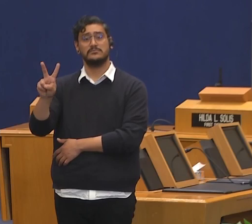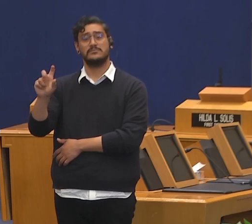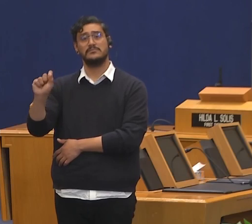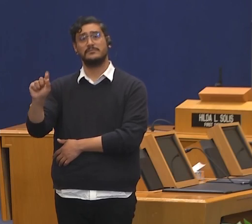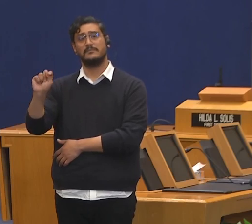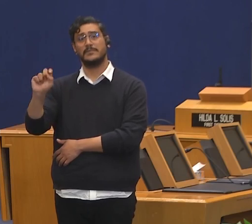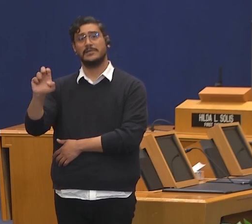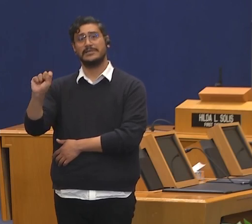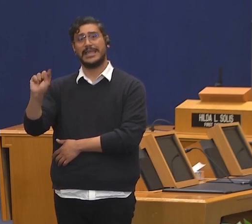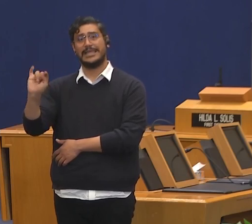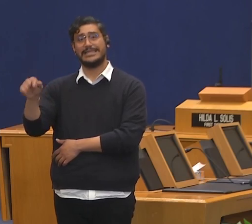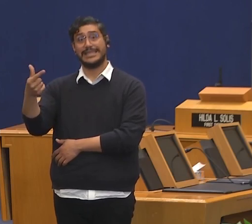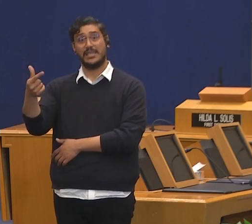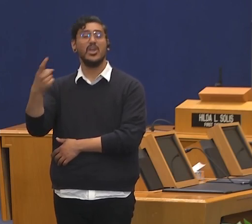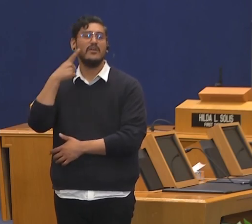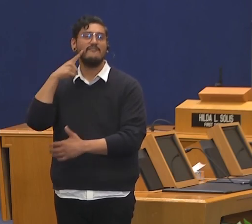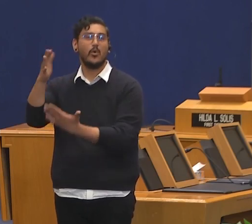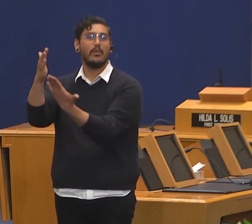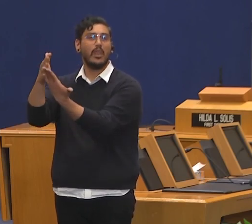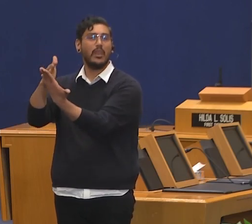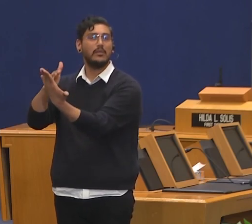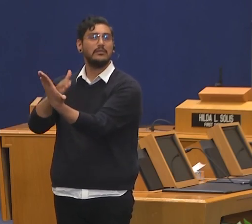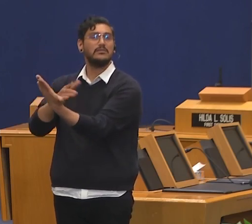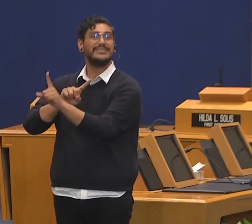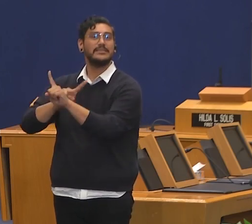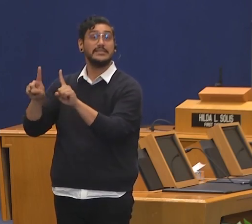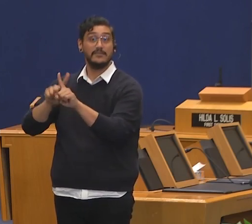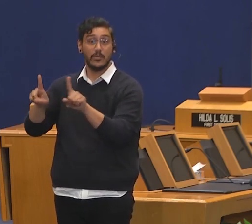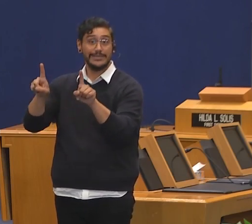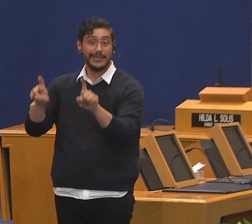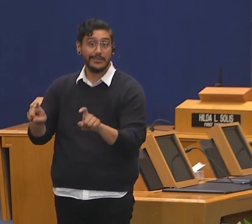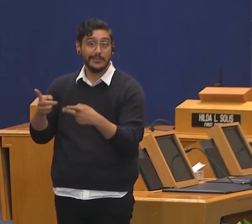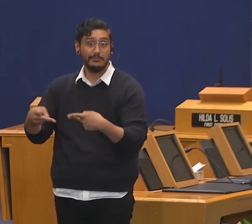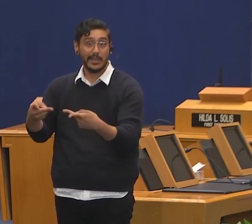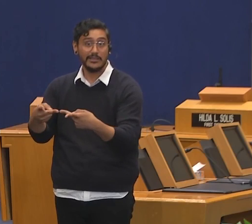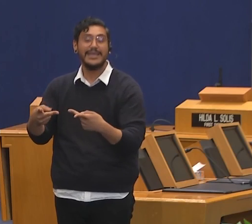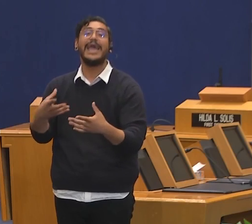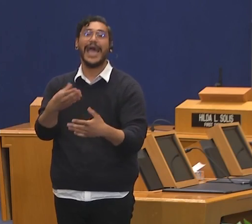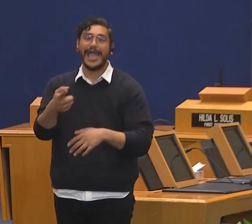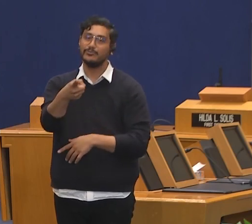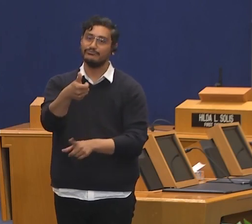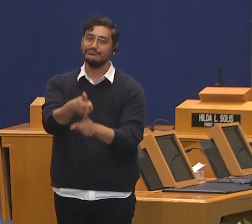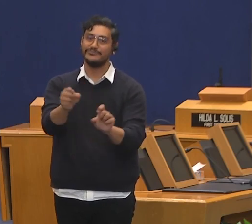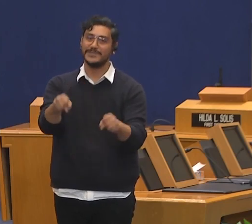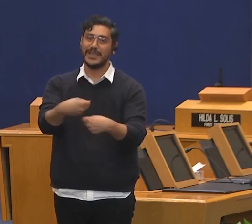TESTING, para obtener una lista de los sitios de prueba y para programar una cita en línea.